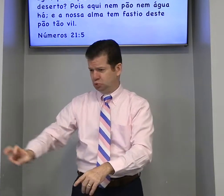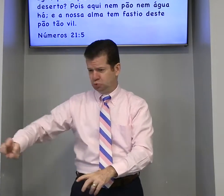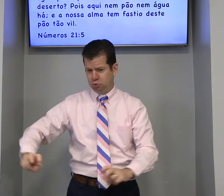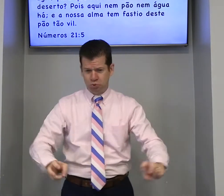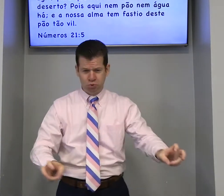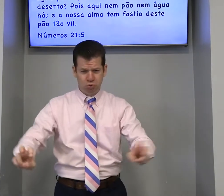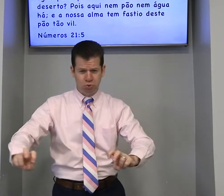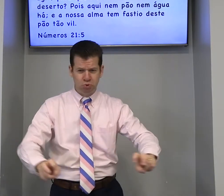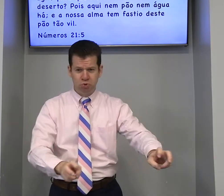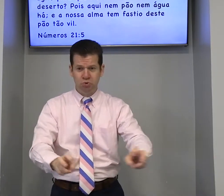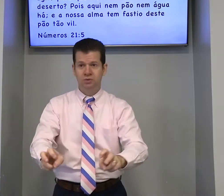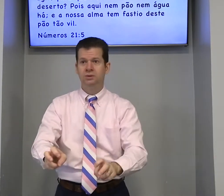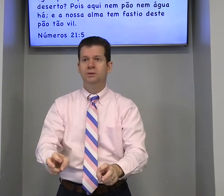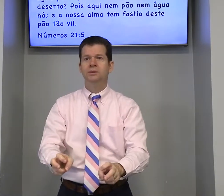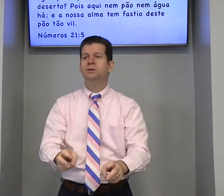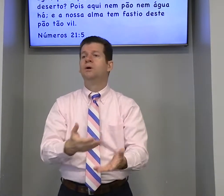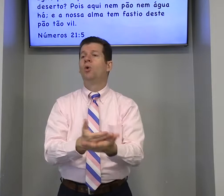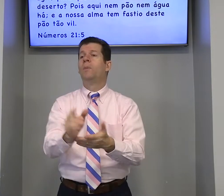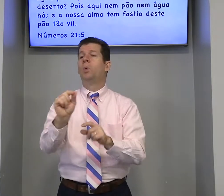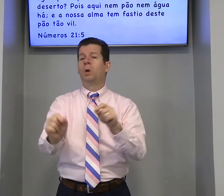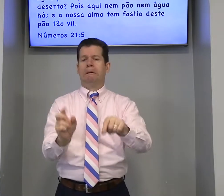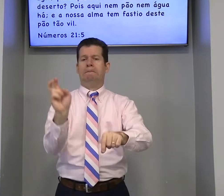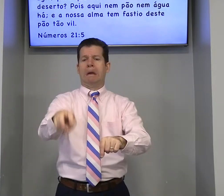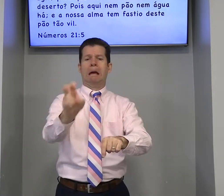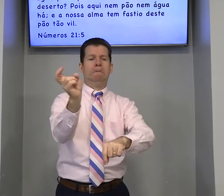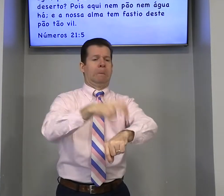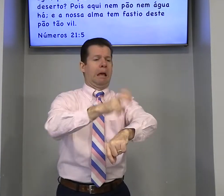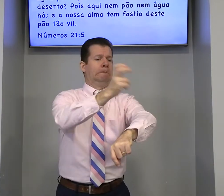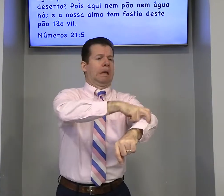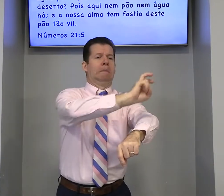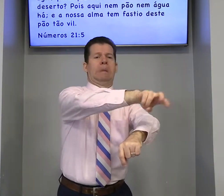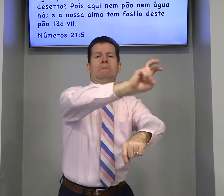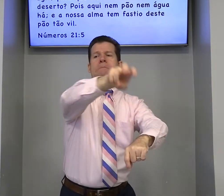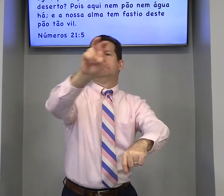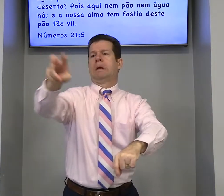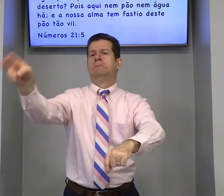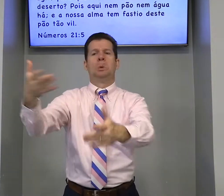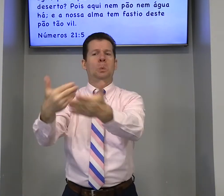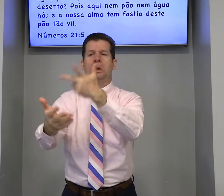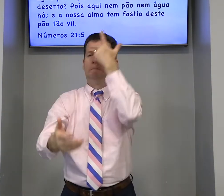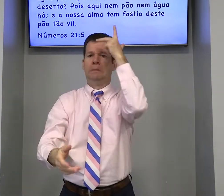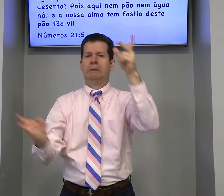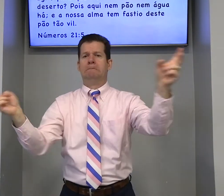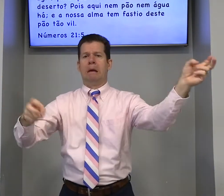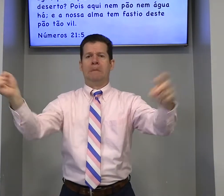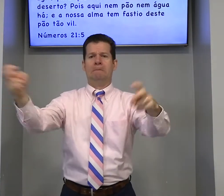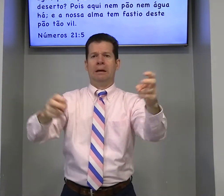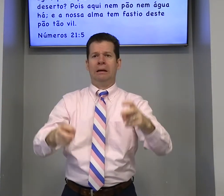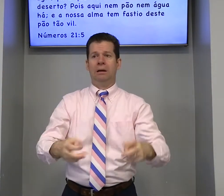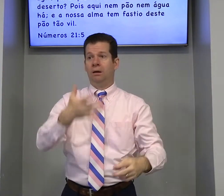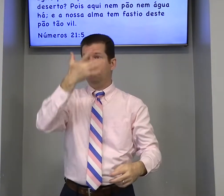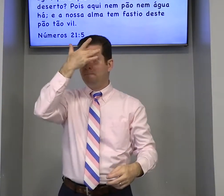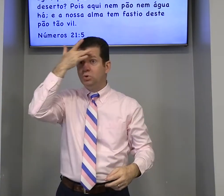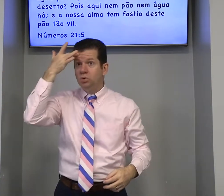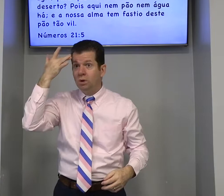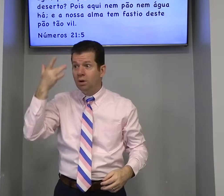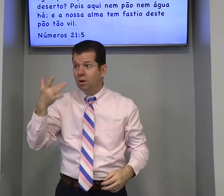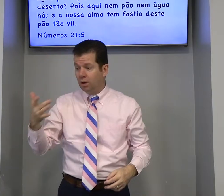povo, serpente venenoso. E esses serpentes foi picando qualquer pessoa, picando.